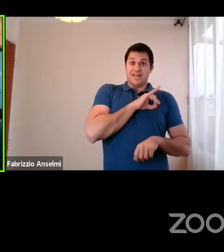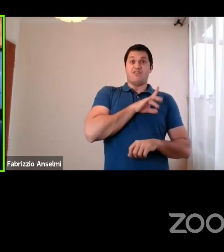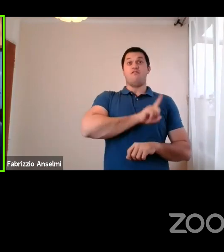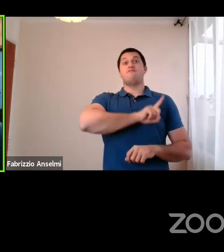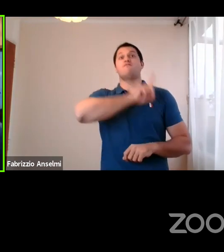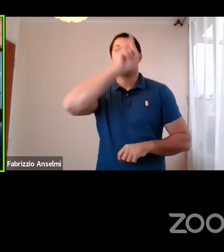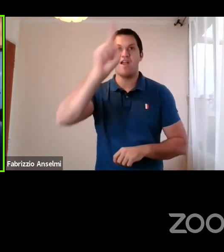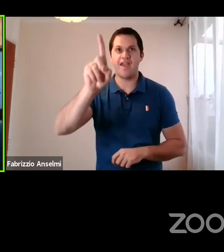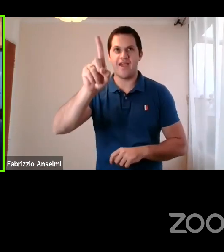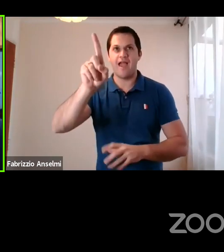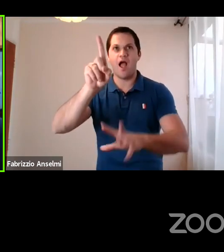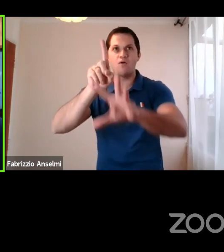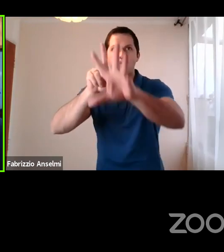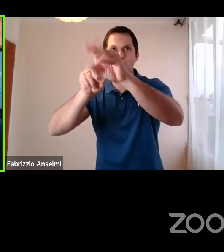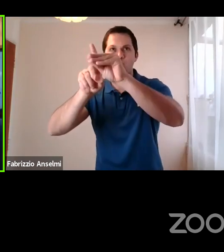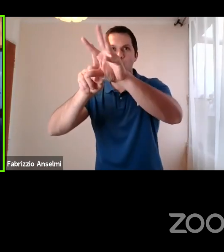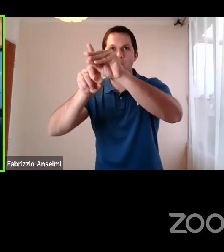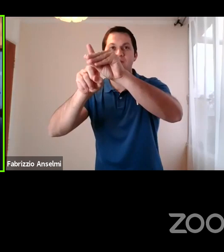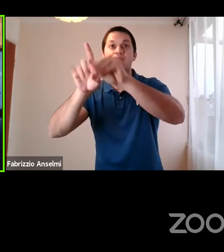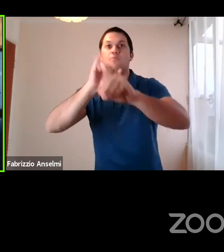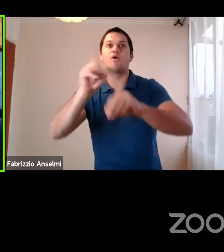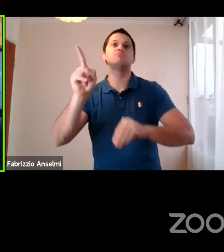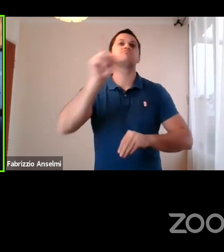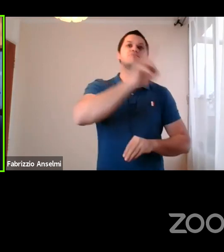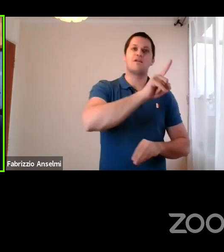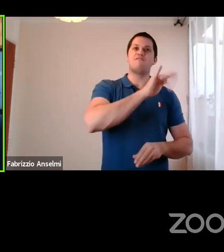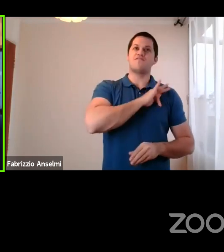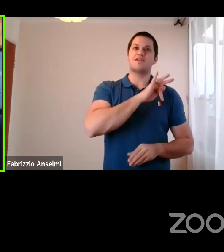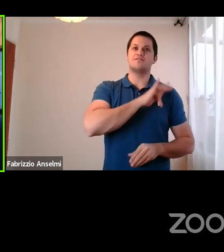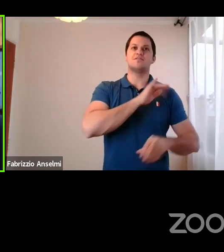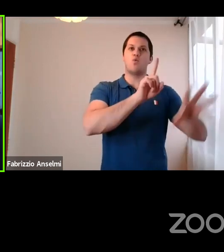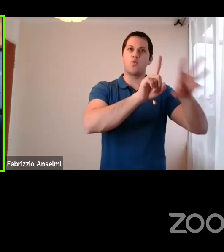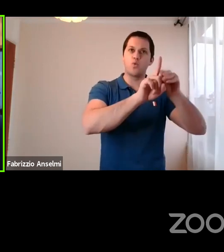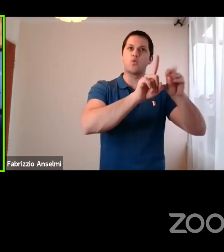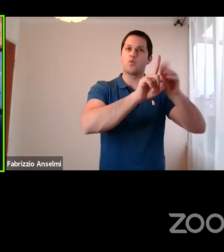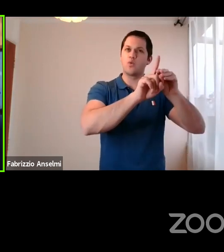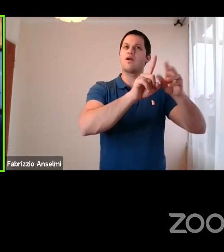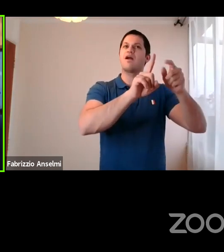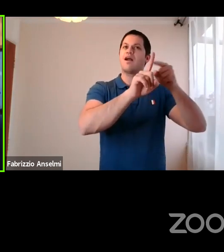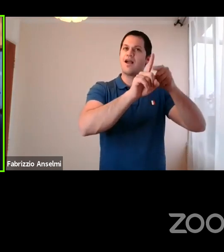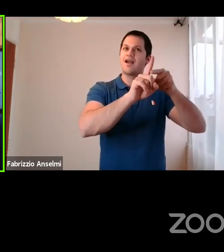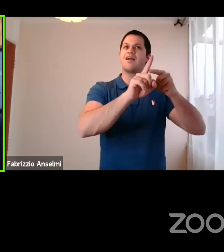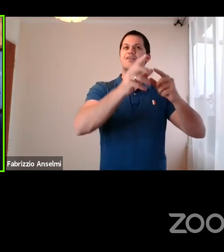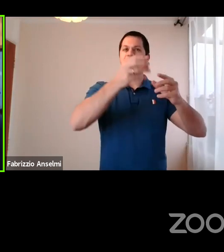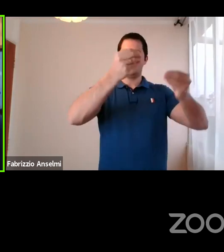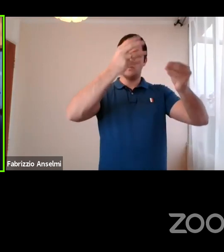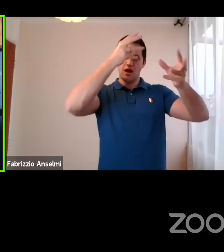cómo se habría permeado Joaquín Cabezas de este concepto de kinesioterapia.